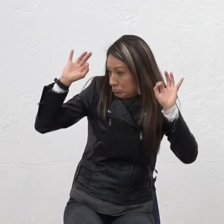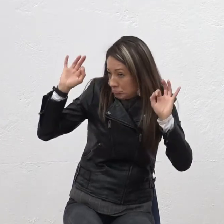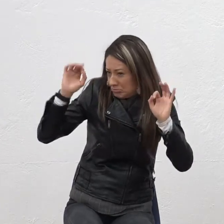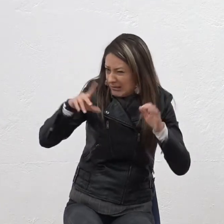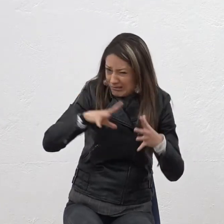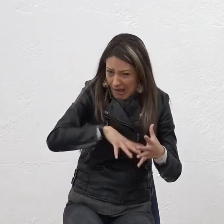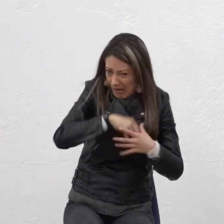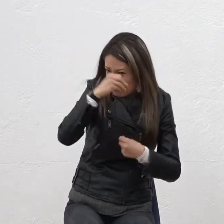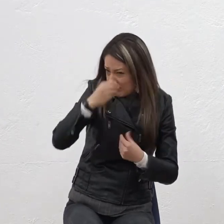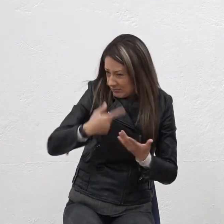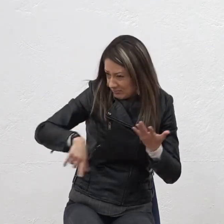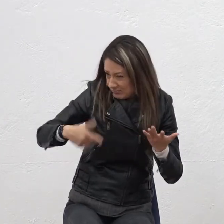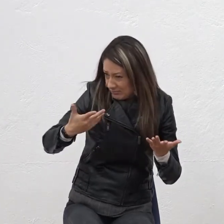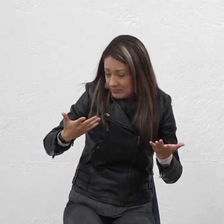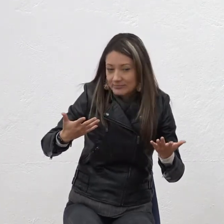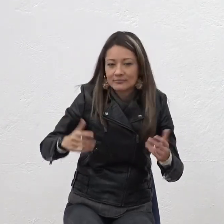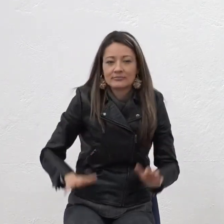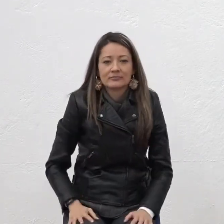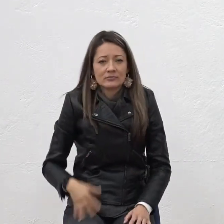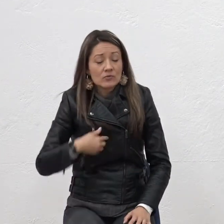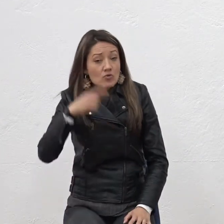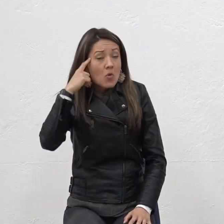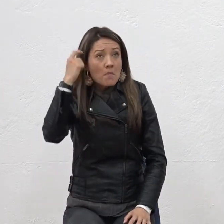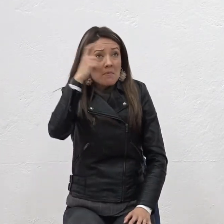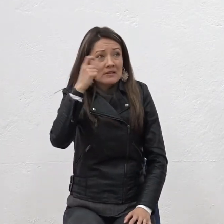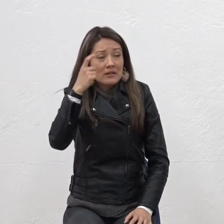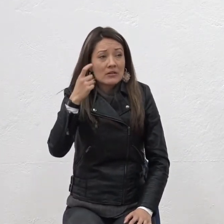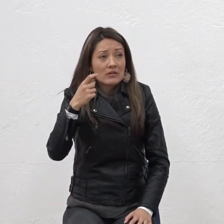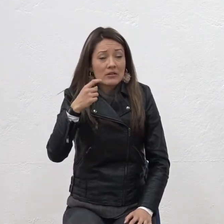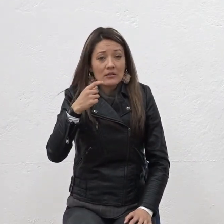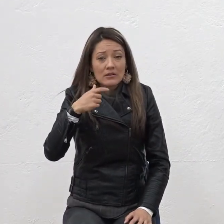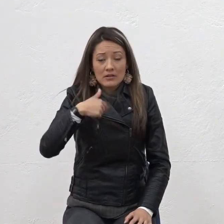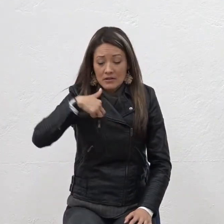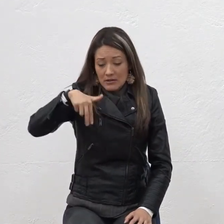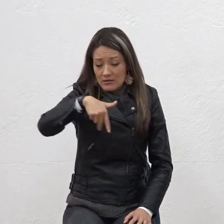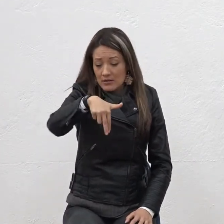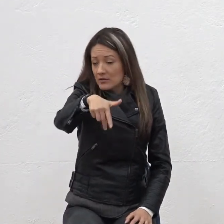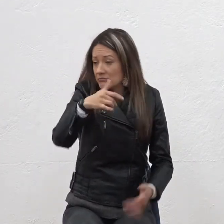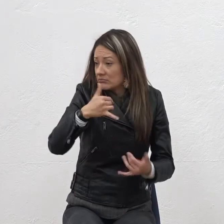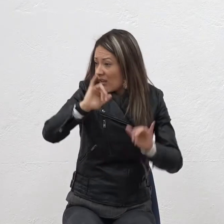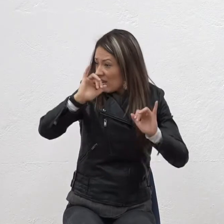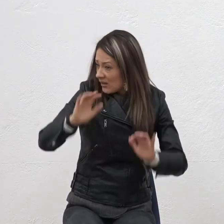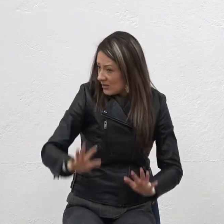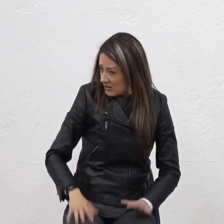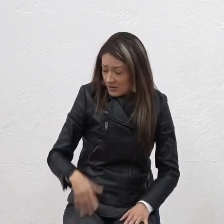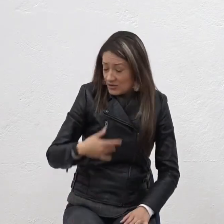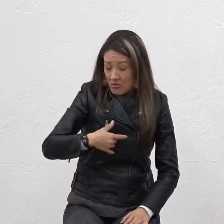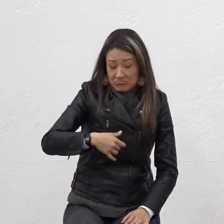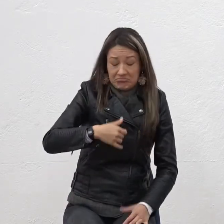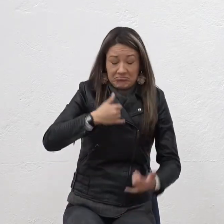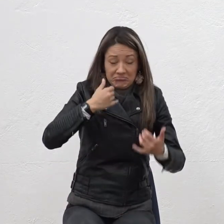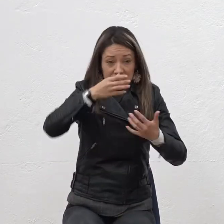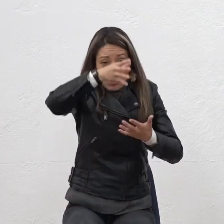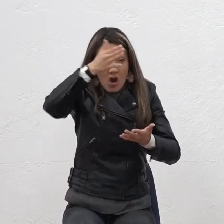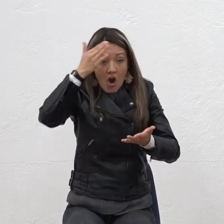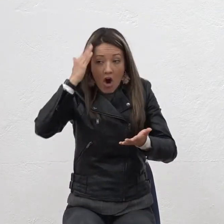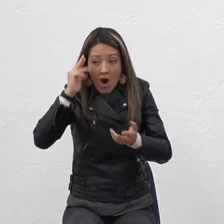del alma. yo pensé que solo yo caminaba y andaba. Yo no tenía idea de